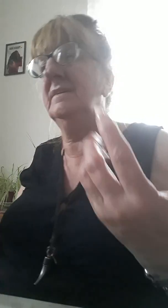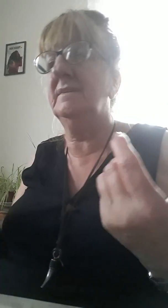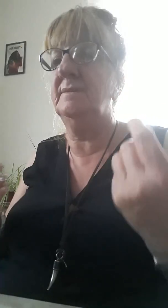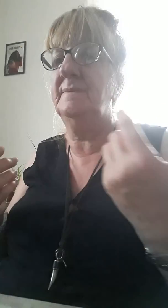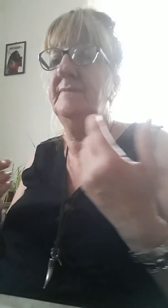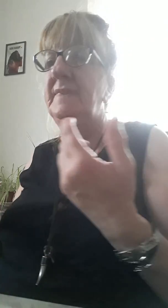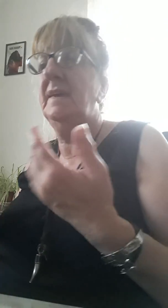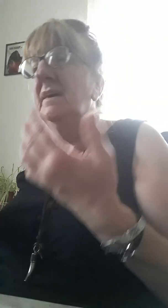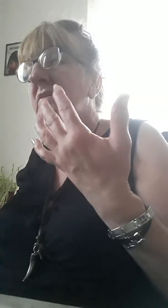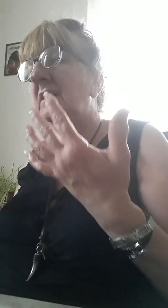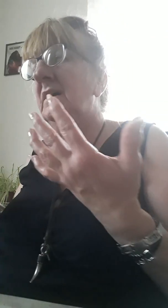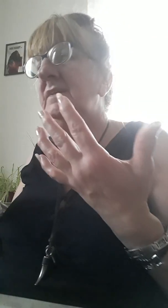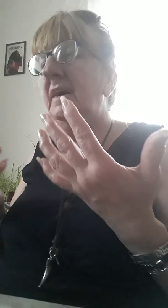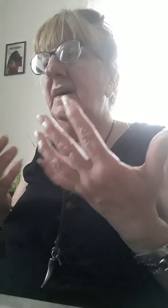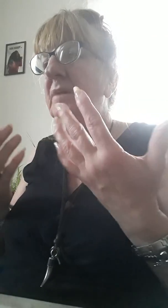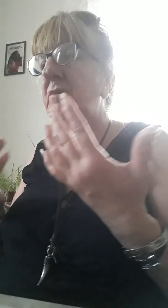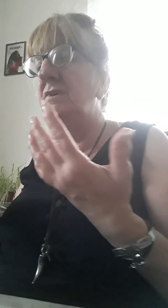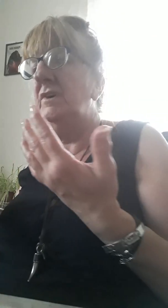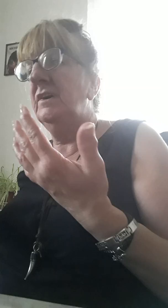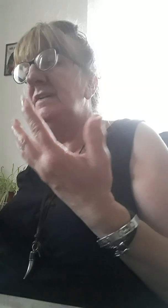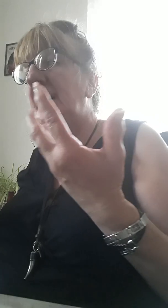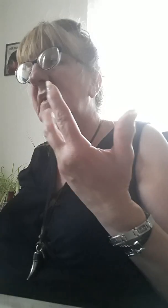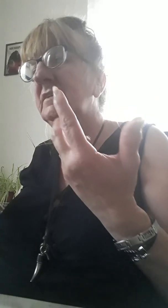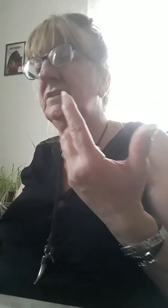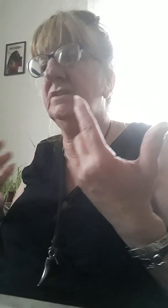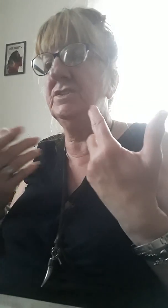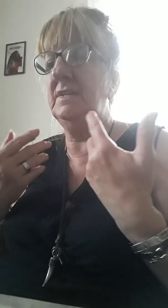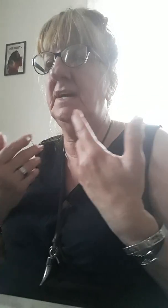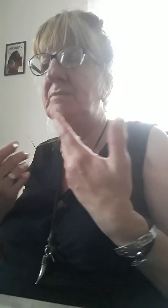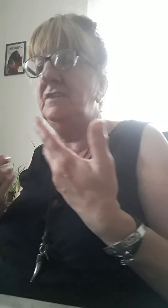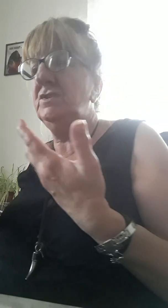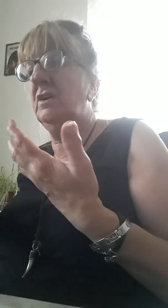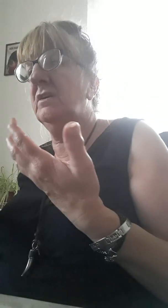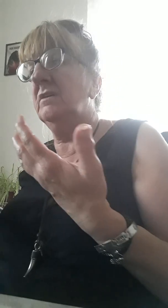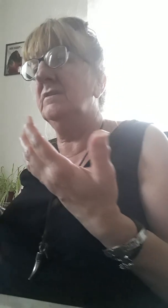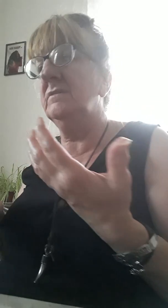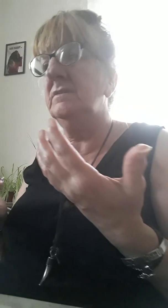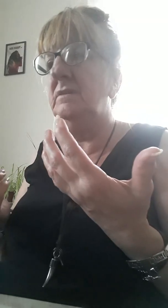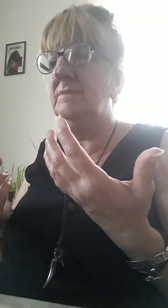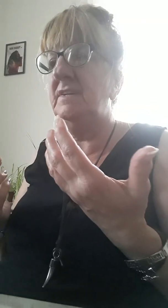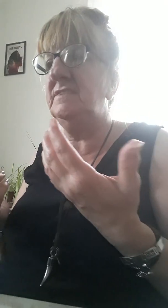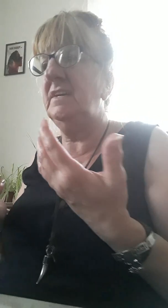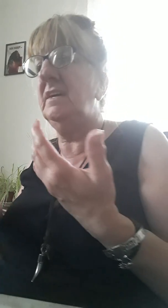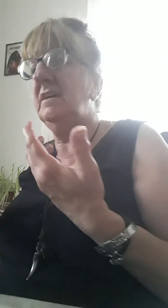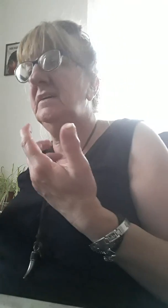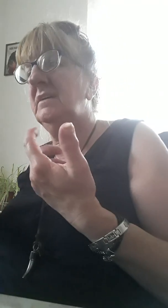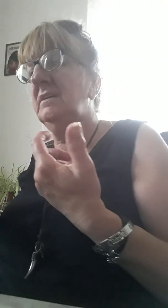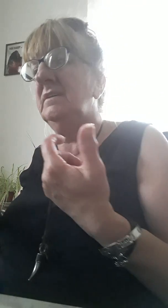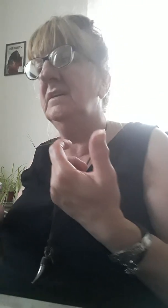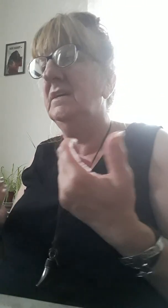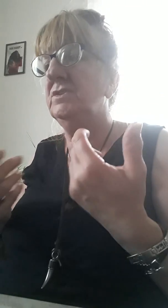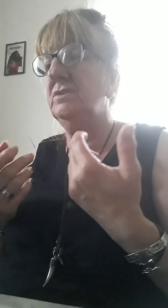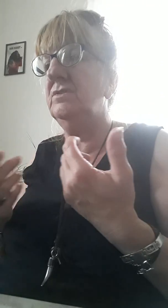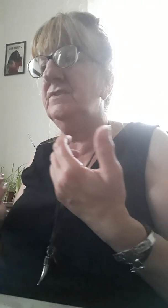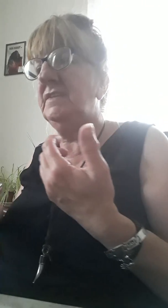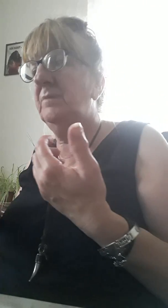femme. Quand elle me regarde, j'ai l'impression de l'embrasser, je ne sais